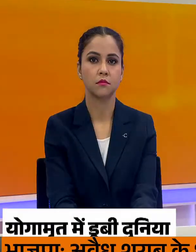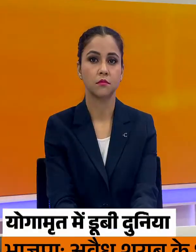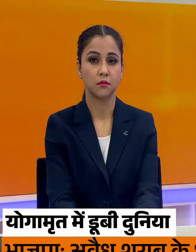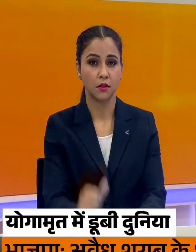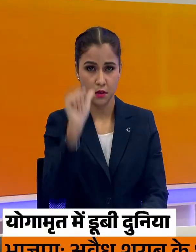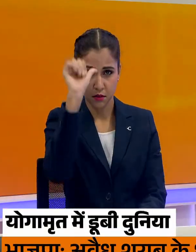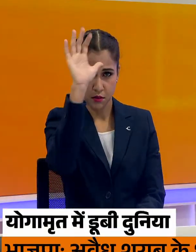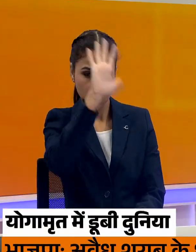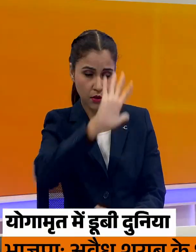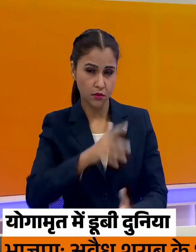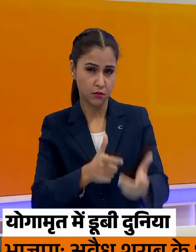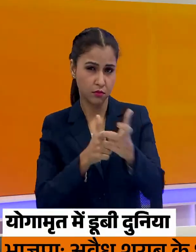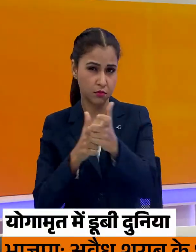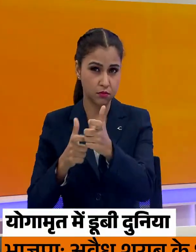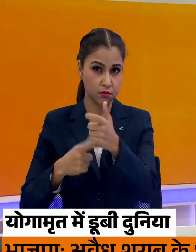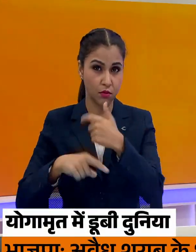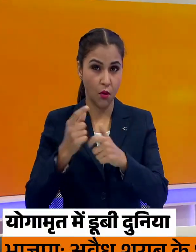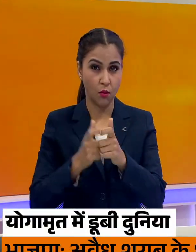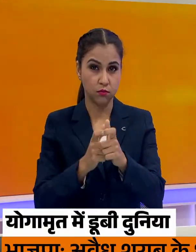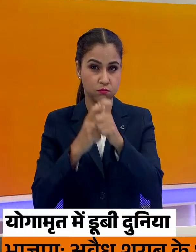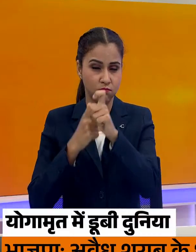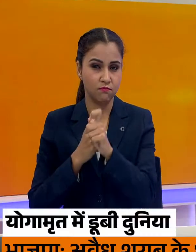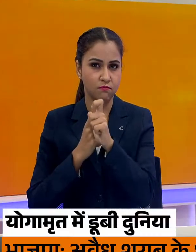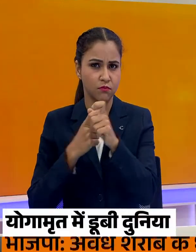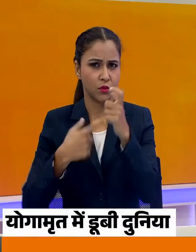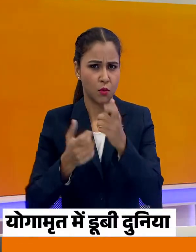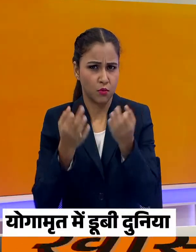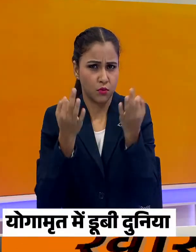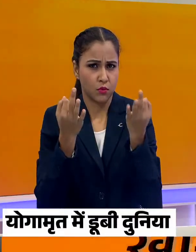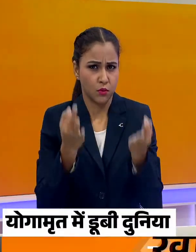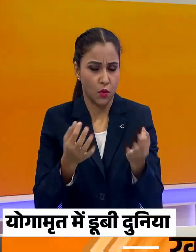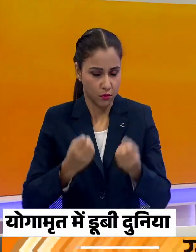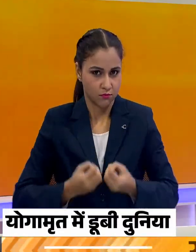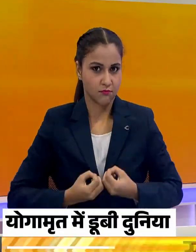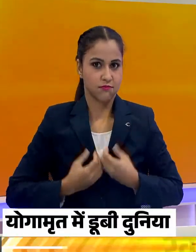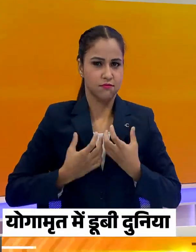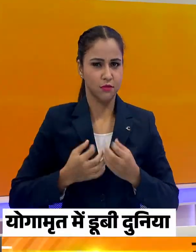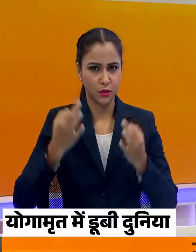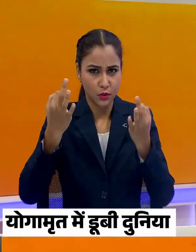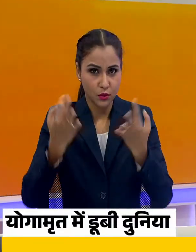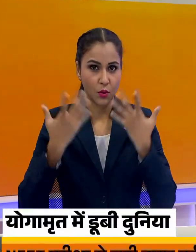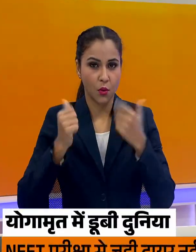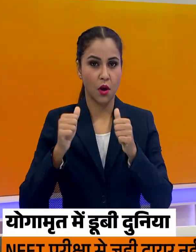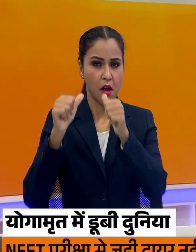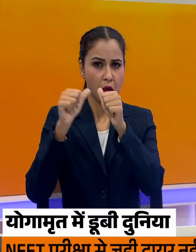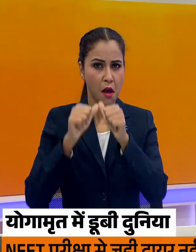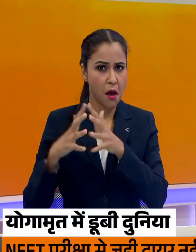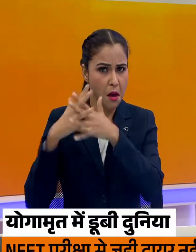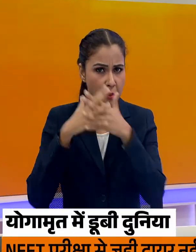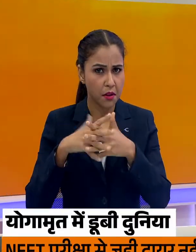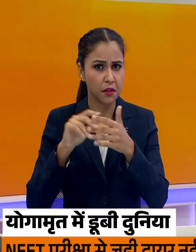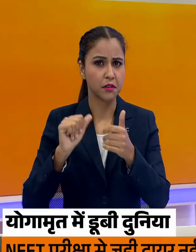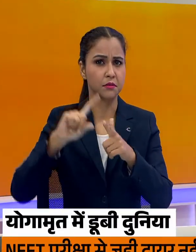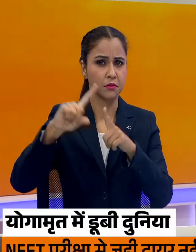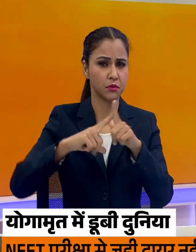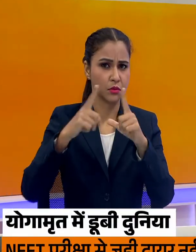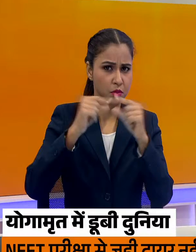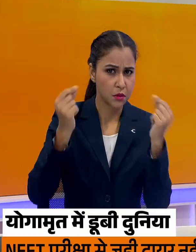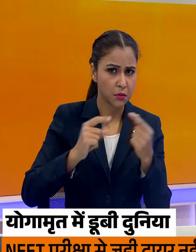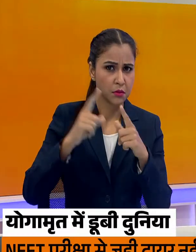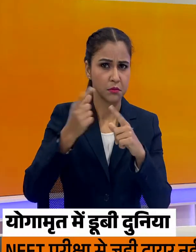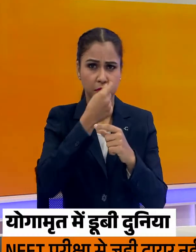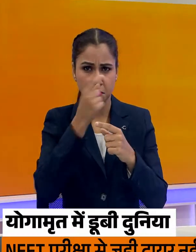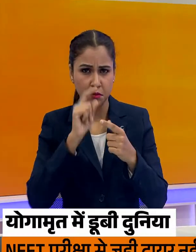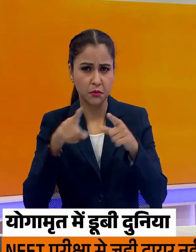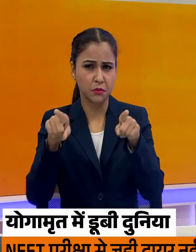देश की सुरक्षा में डटे जवानों ने योग से भरी नई ऊर्जा। अमेरिका, चीन, जापान,